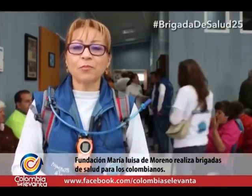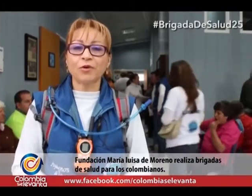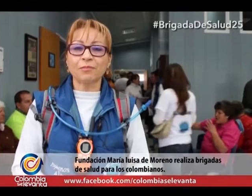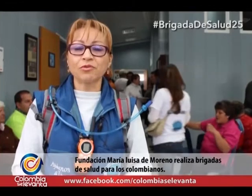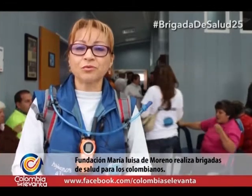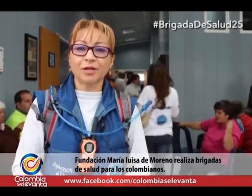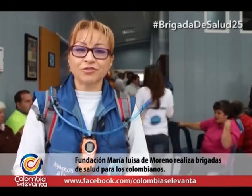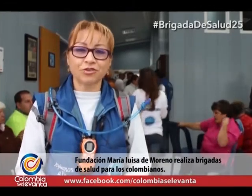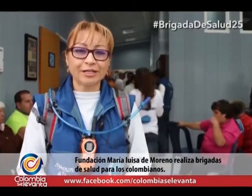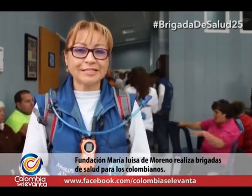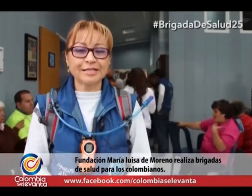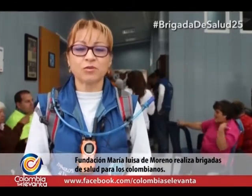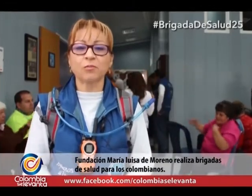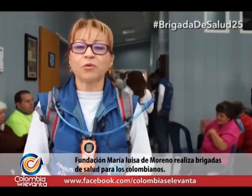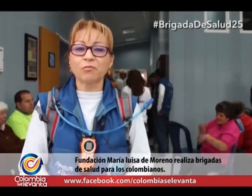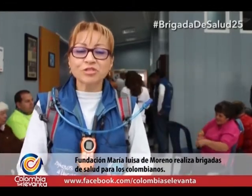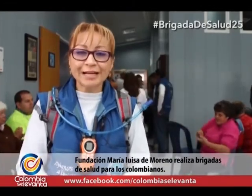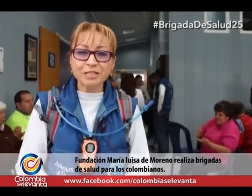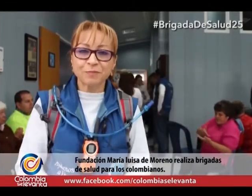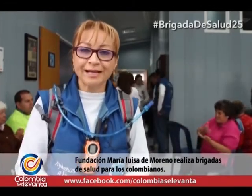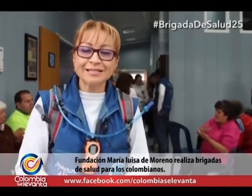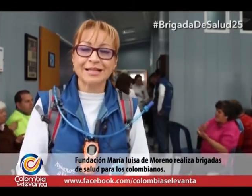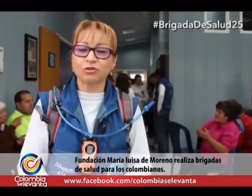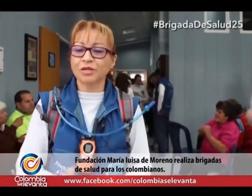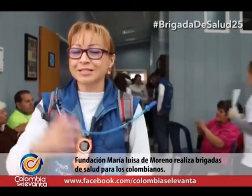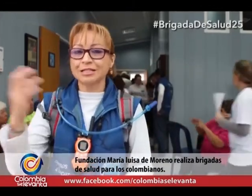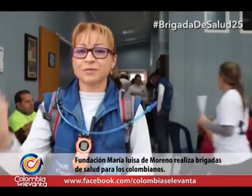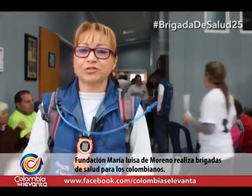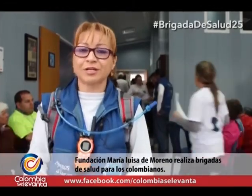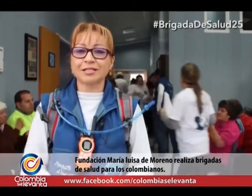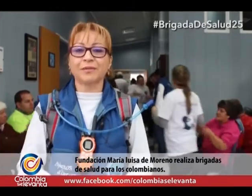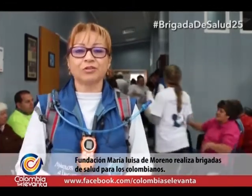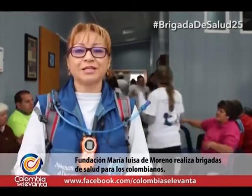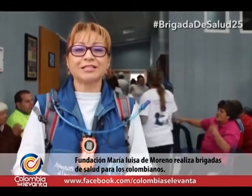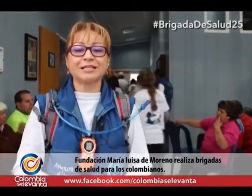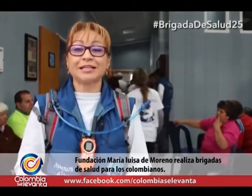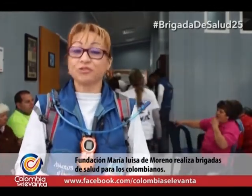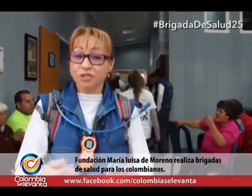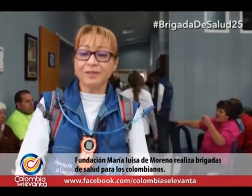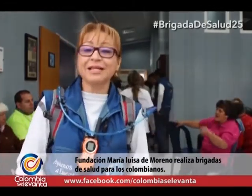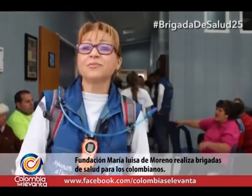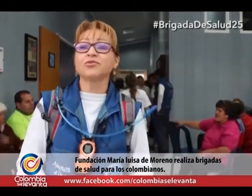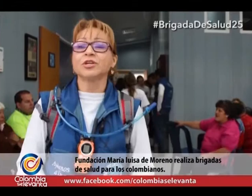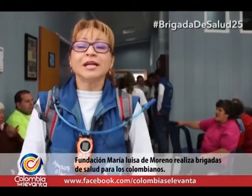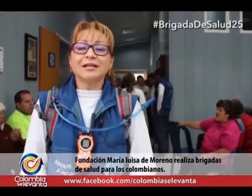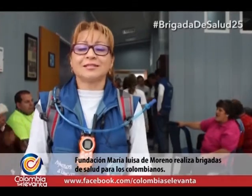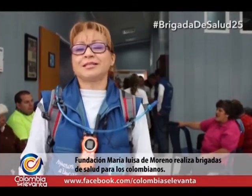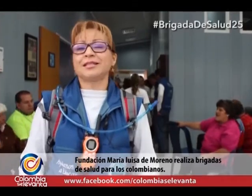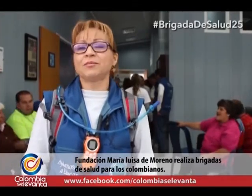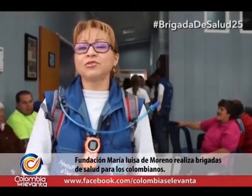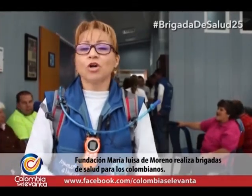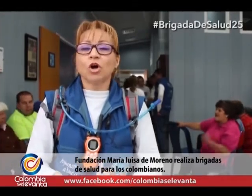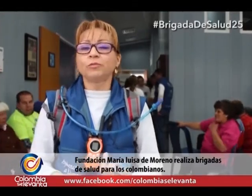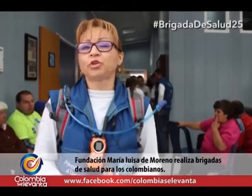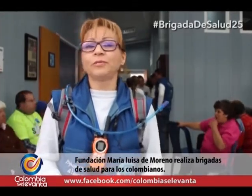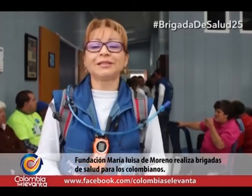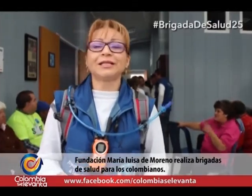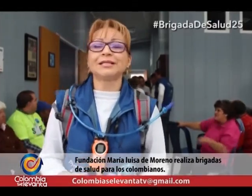como podemos dibujar sonrisas y como podemos dar esperanza a todas esas personas que más lo necesitan. Los invitamos, necesitamos optómetras,